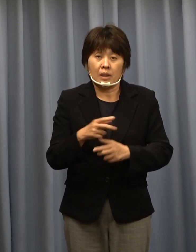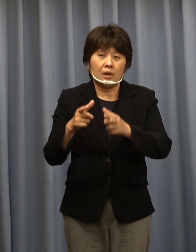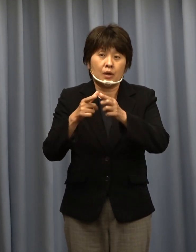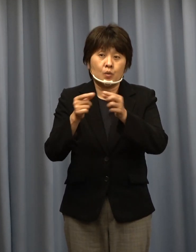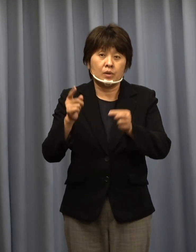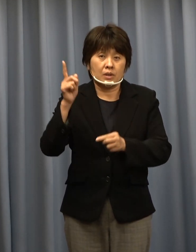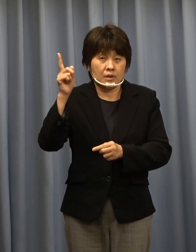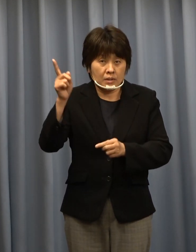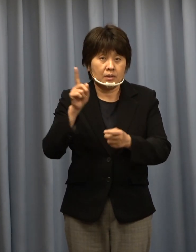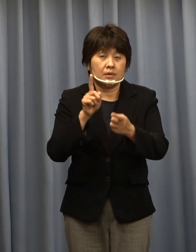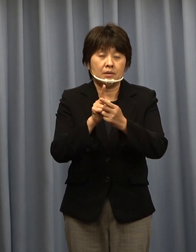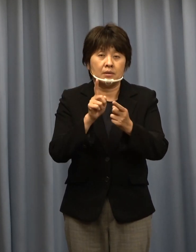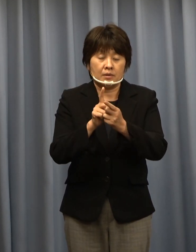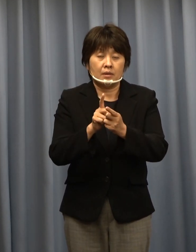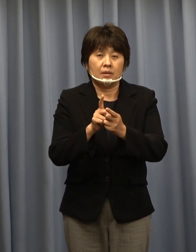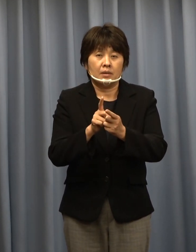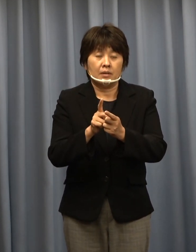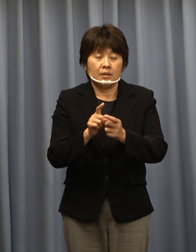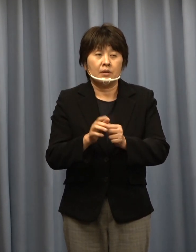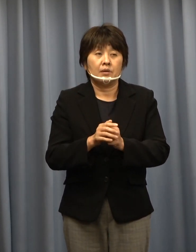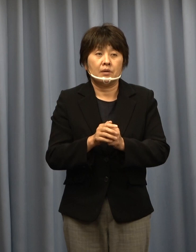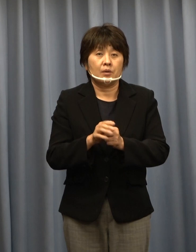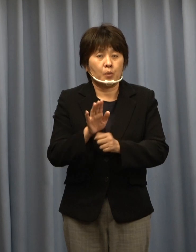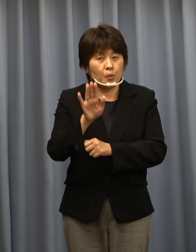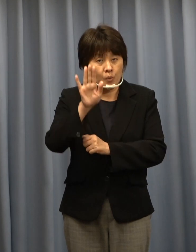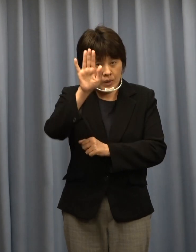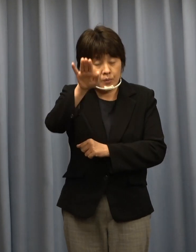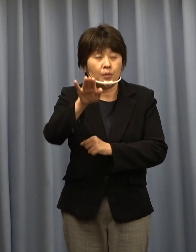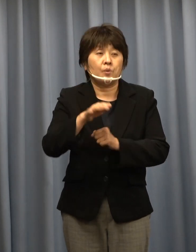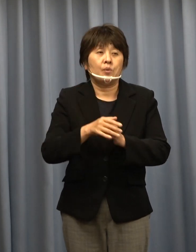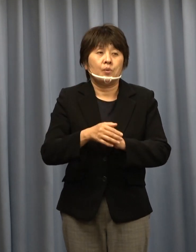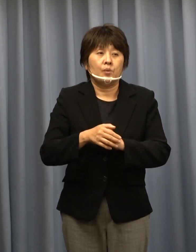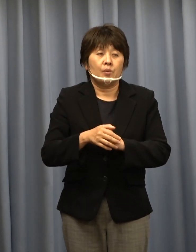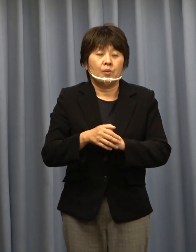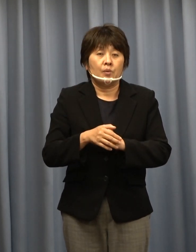対し、この後でございますが、